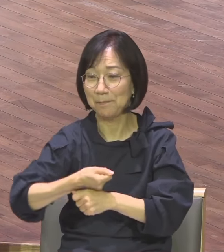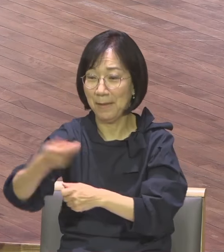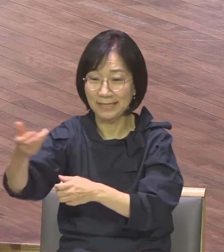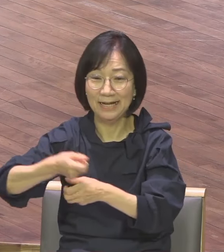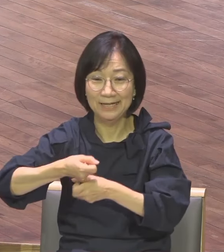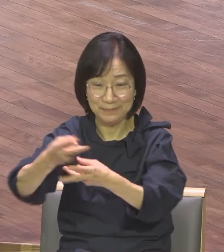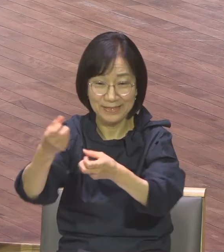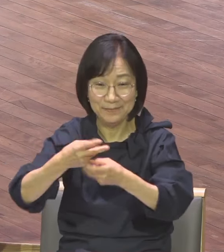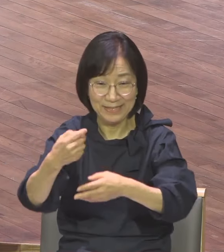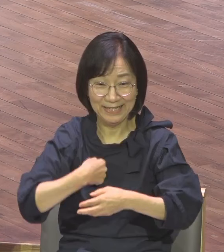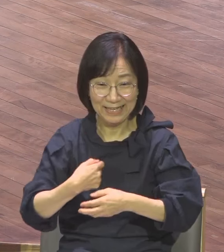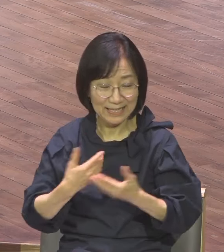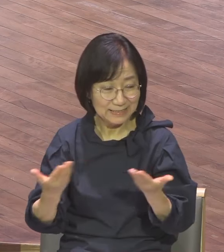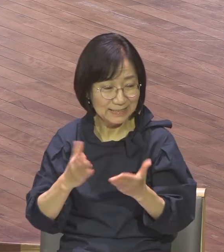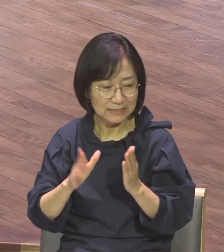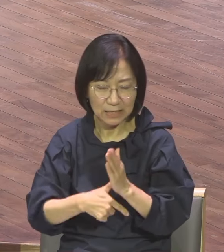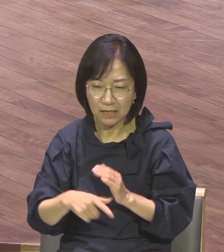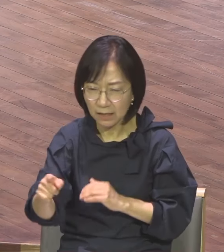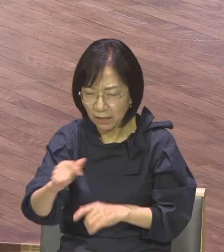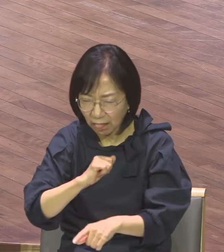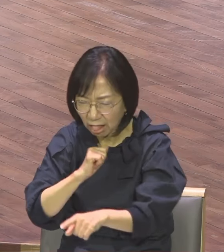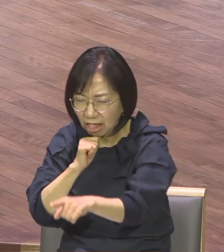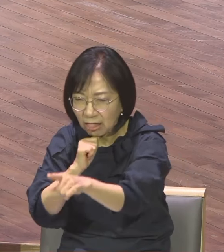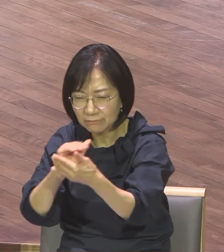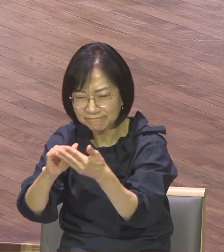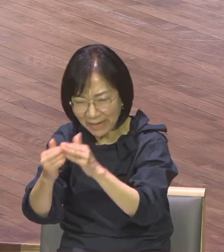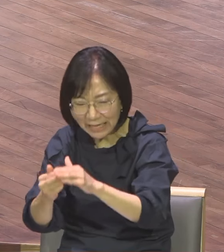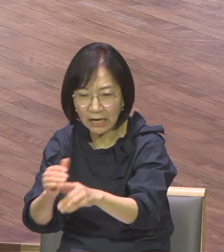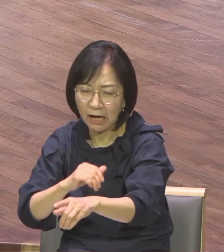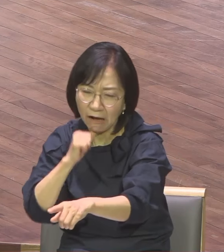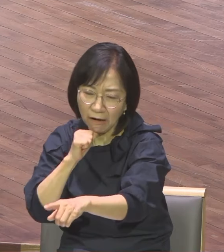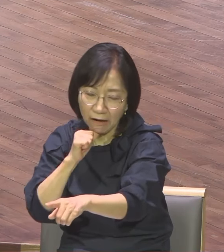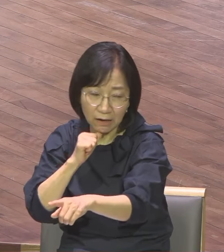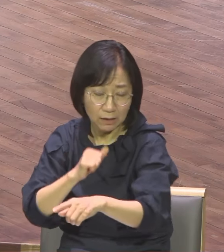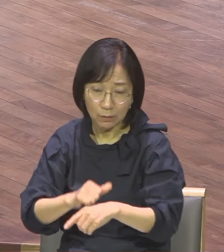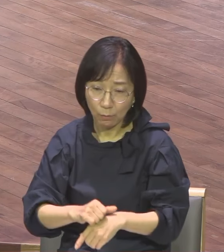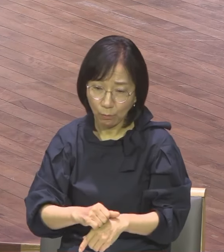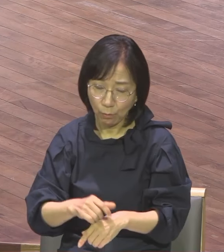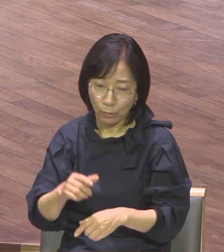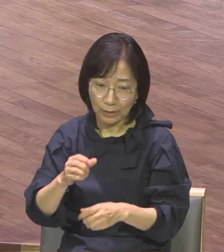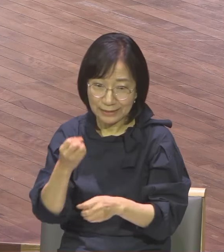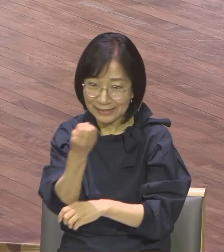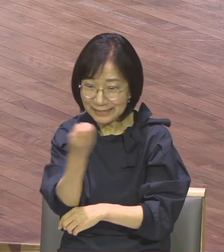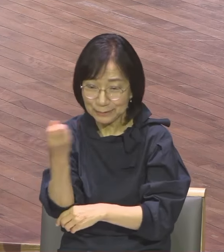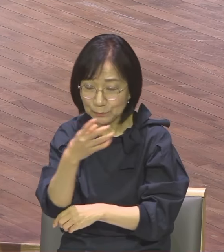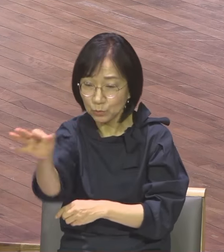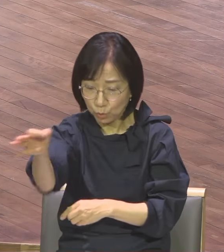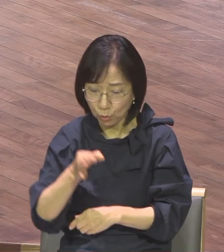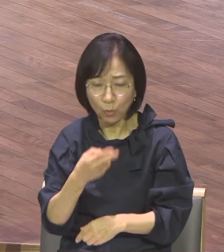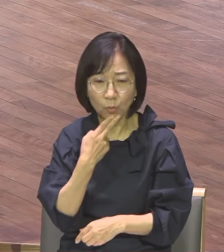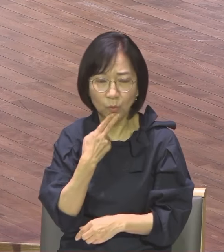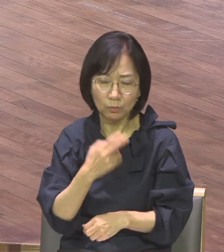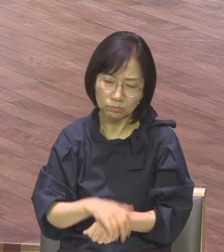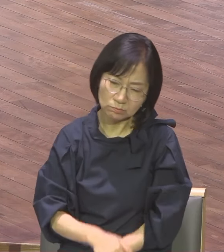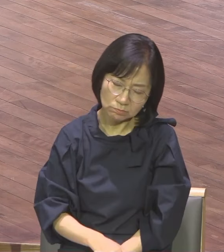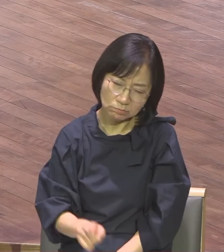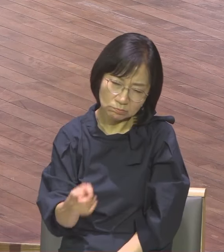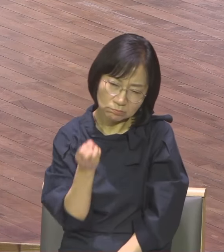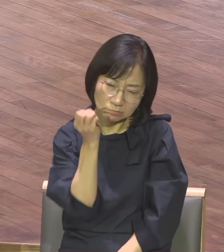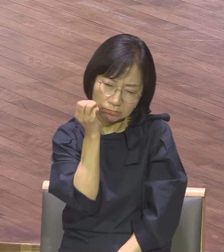있었어요. 신문 값도 안 내. 그 이상한 거예요. 나는 볼 때 어떻게 저렇게